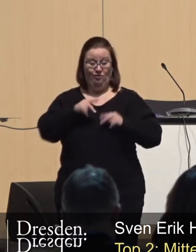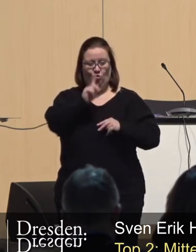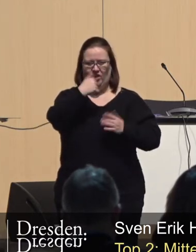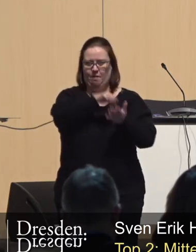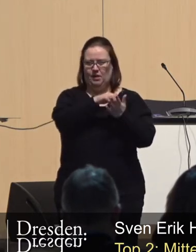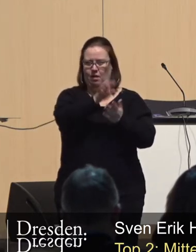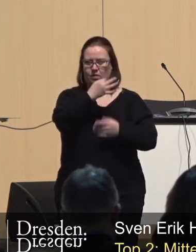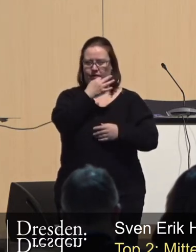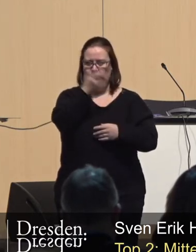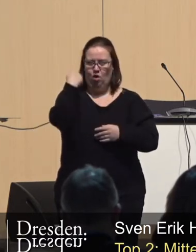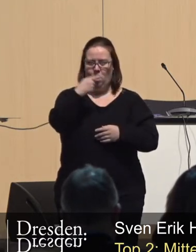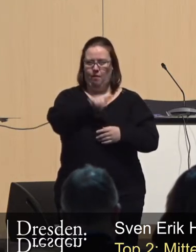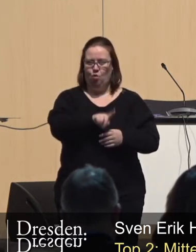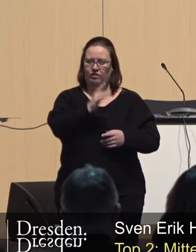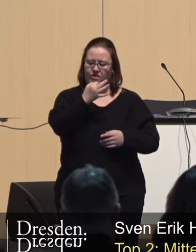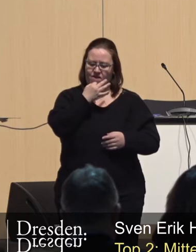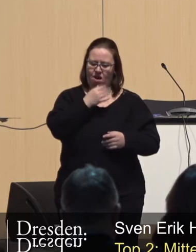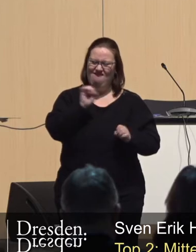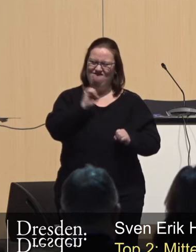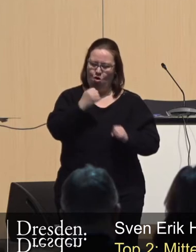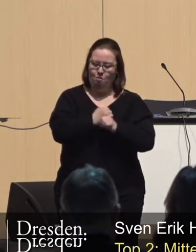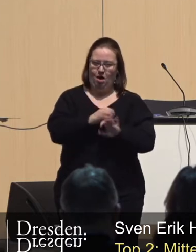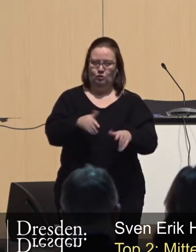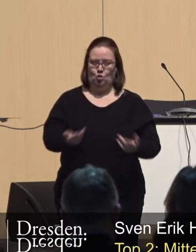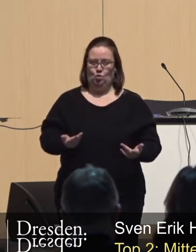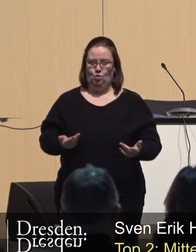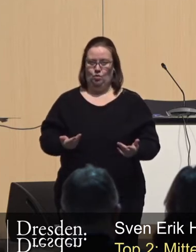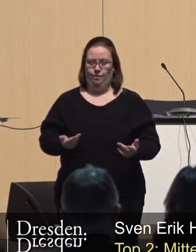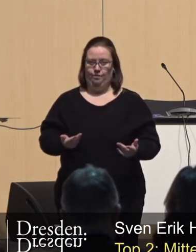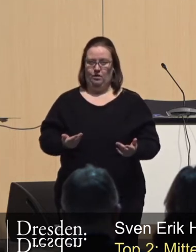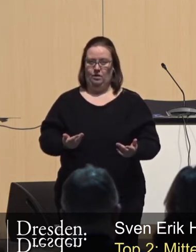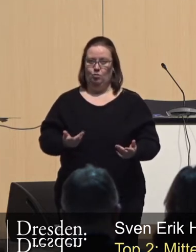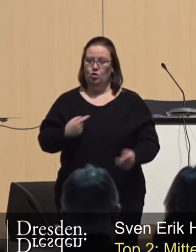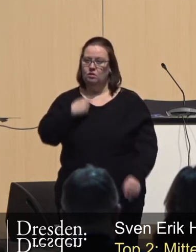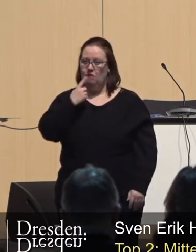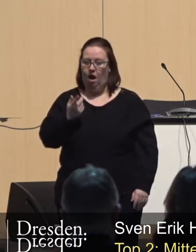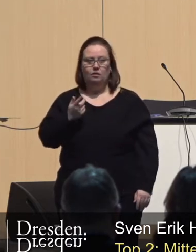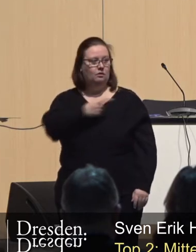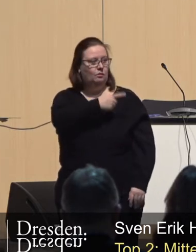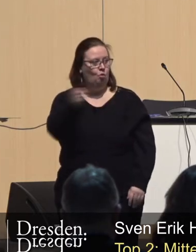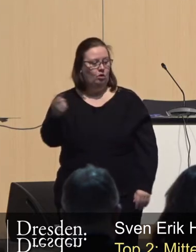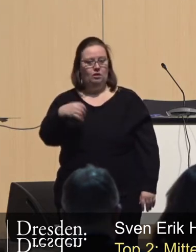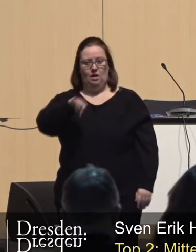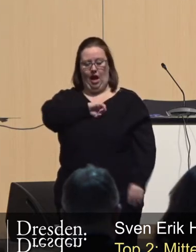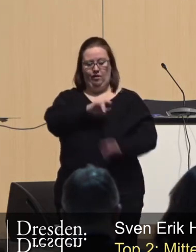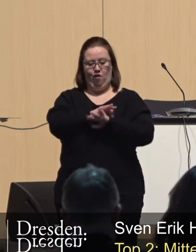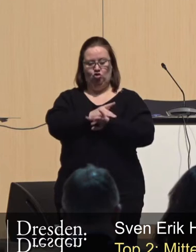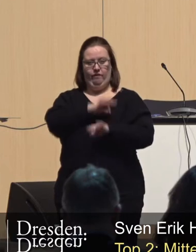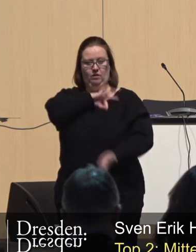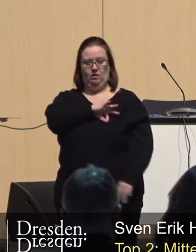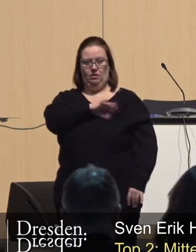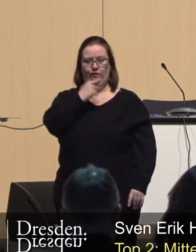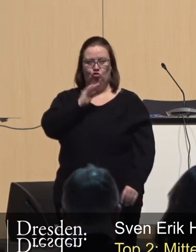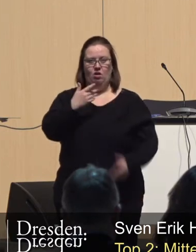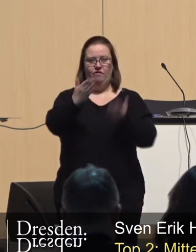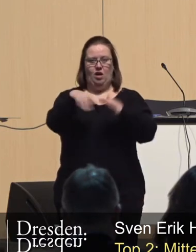der Presse vor einem Monat zurück, als man mich gefragt hat, warum machen Sie das, Herr Hitzer? Ich unterstelle Ihnen jetzt mal, dass Sie das aus eigenem wirtschaftlichen Interesse machen. Sie